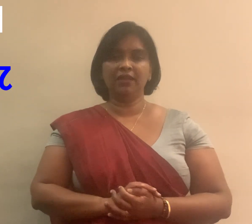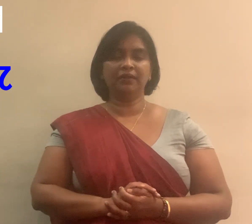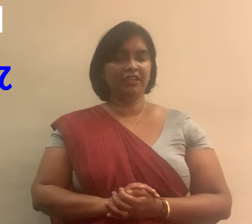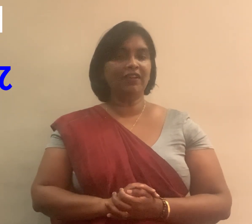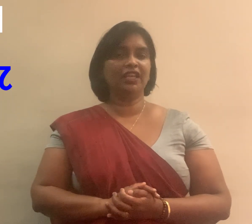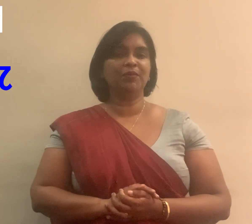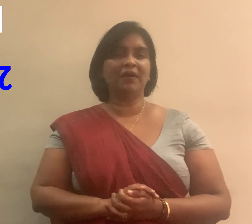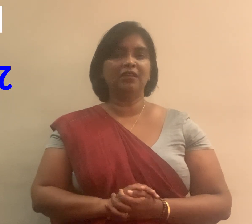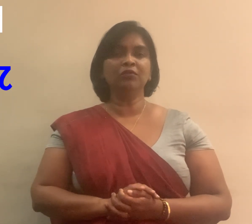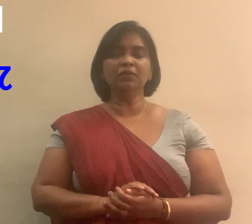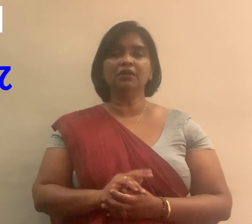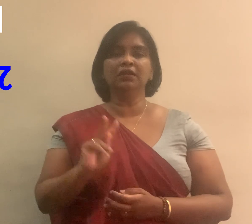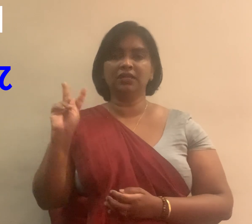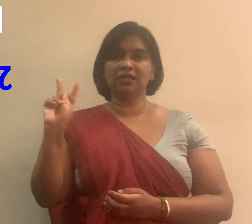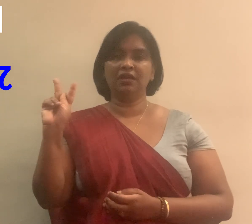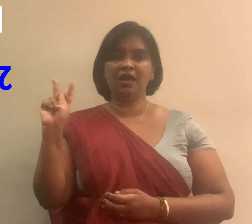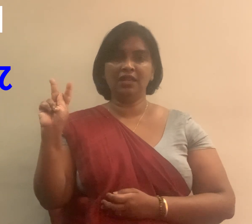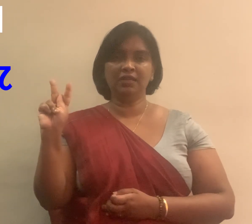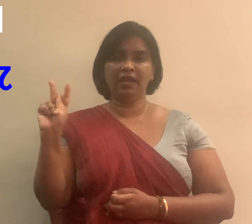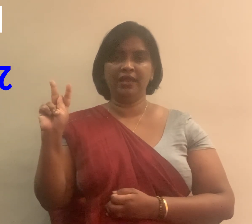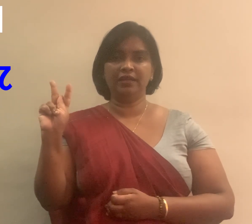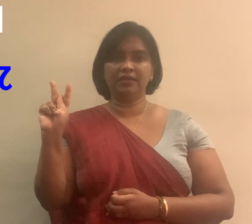ඒ වගේම බලමු උක් අල් කයන්නට